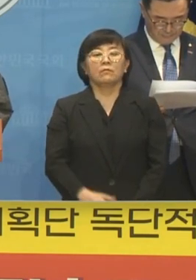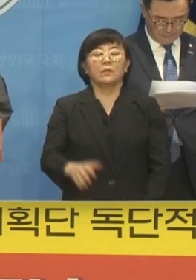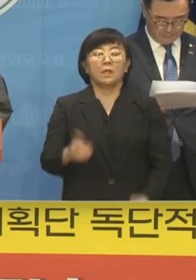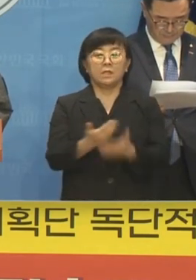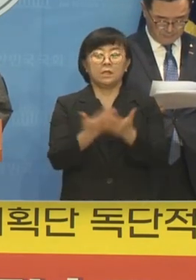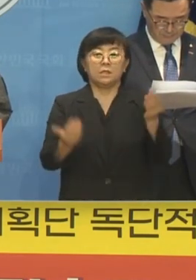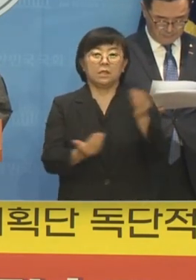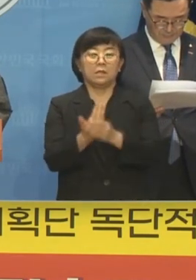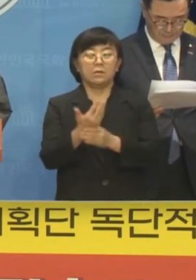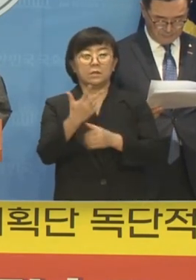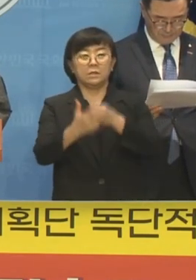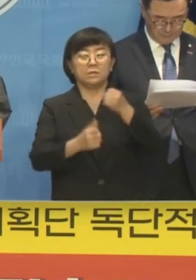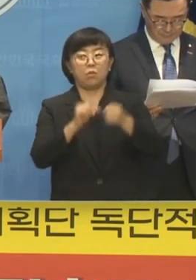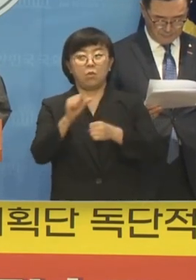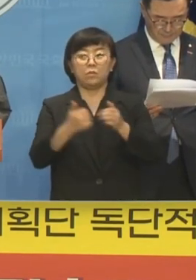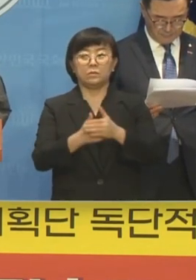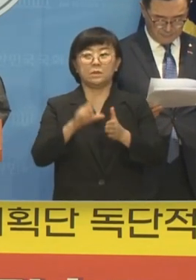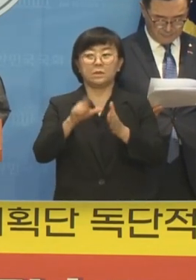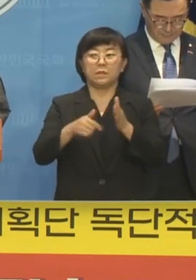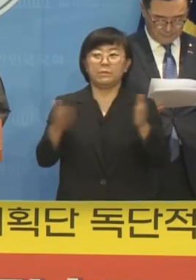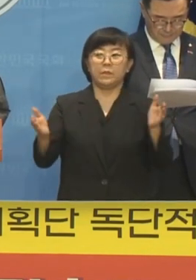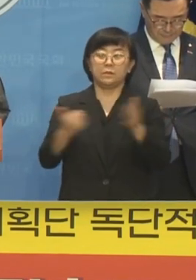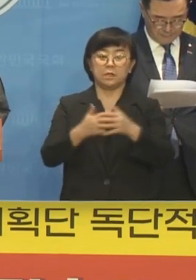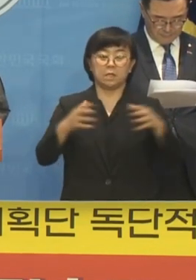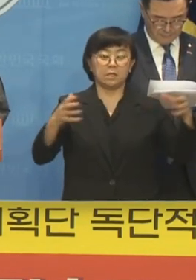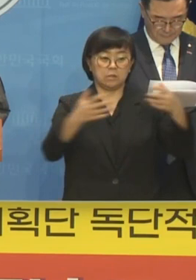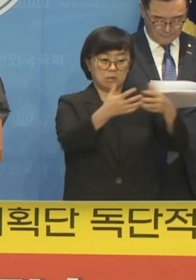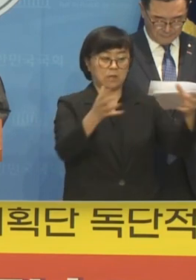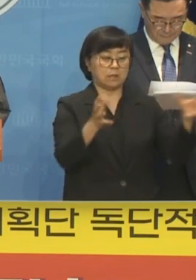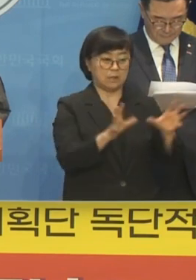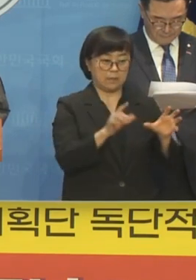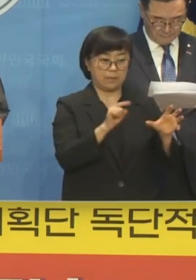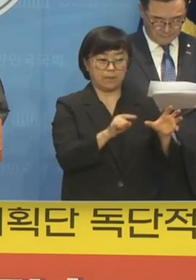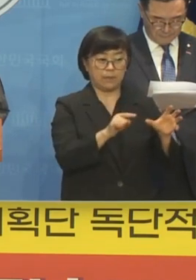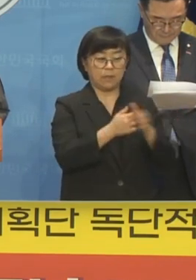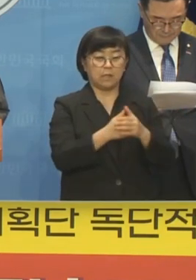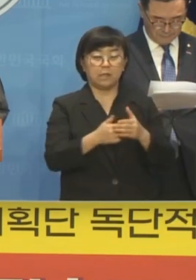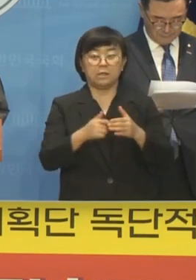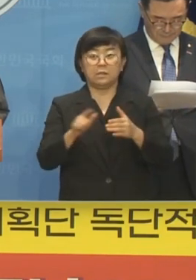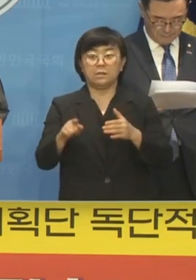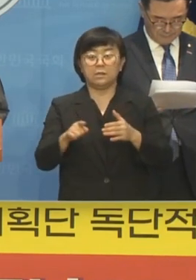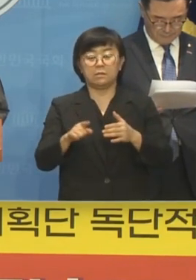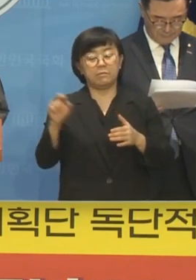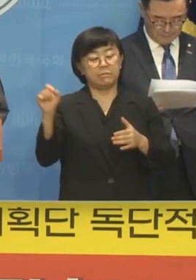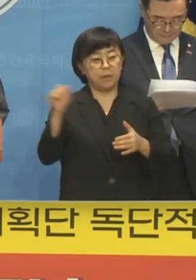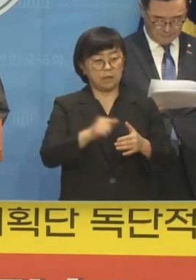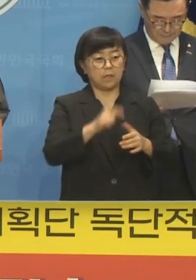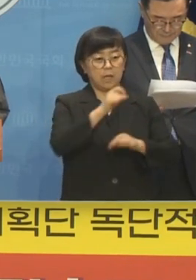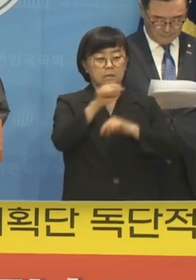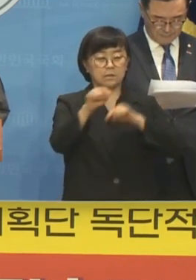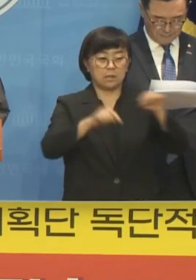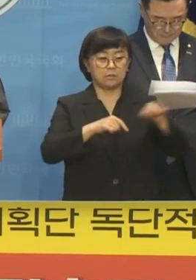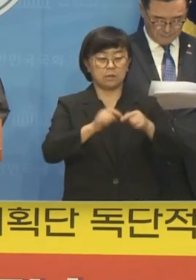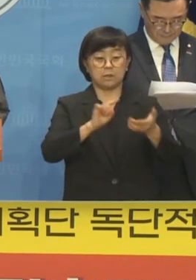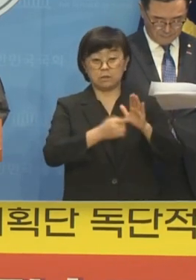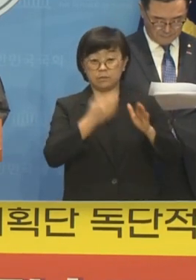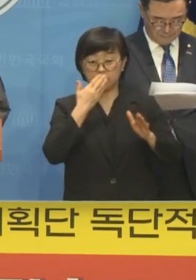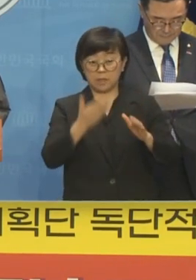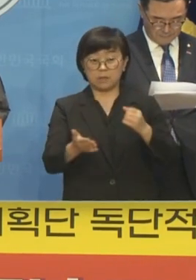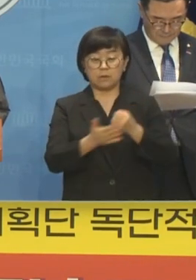여순사건 발생 75년이 지나서야 구성되는 기획단이 이처럼 졸속 행정의 산물로 나타난